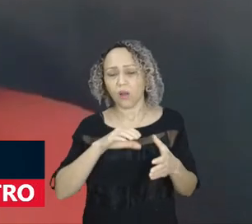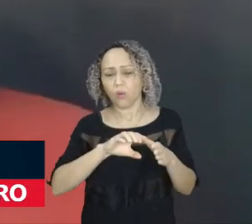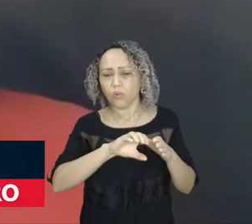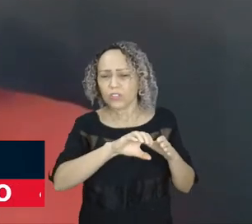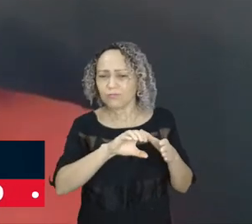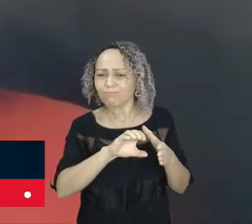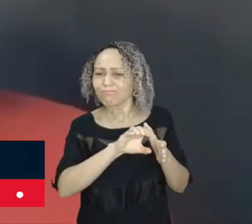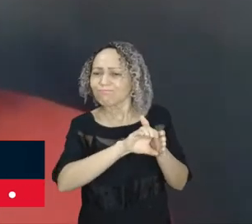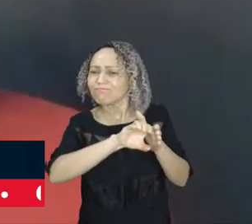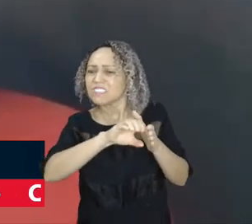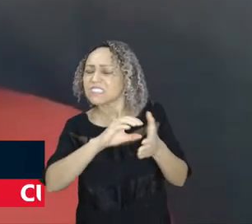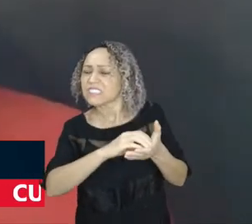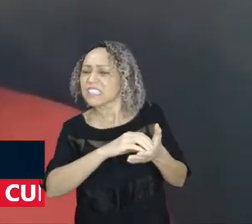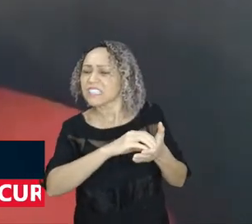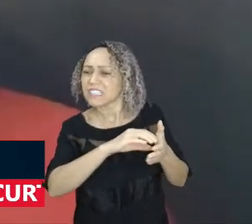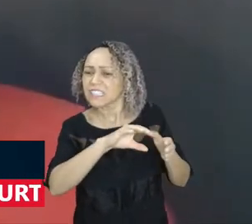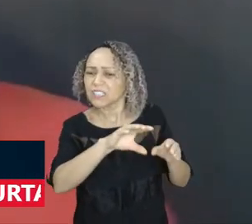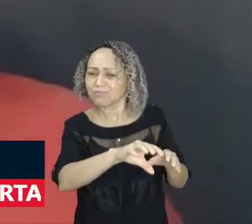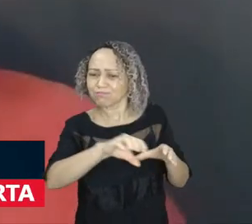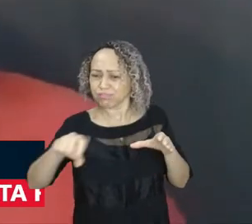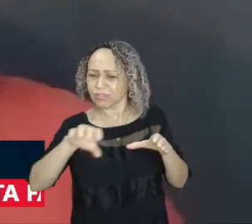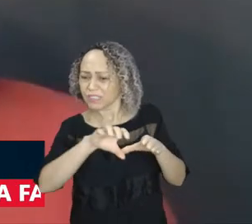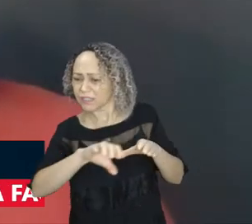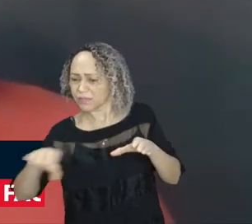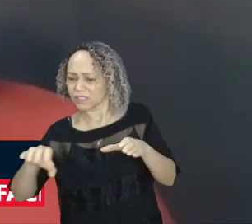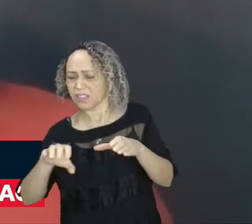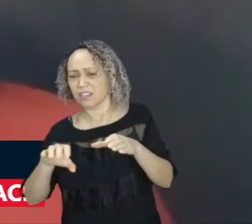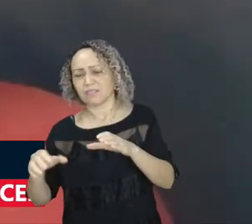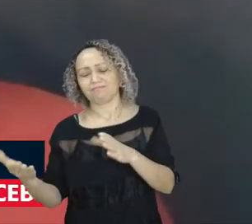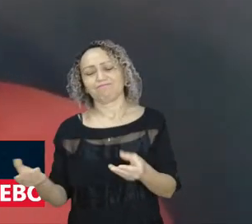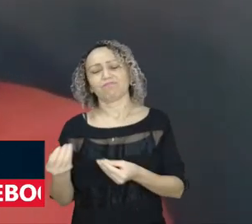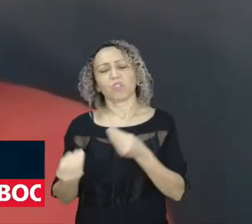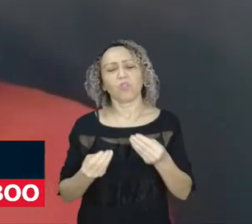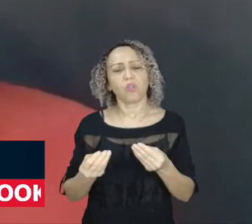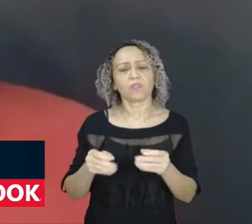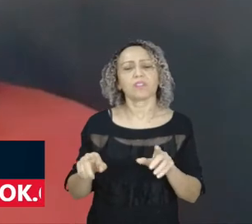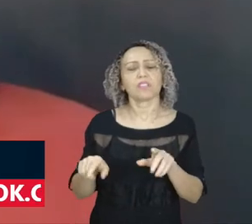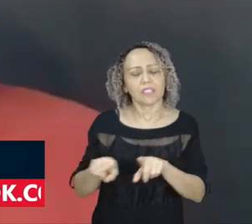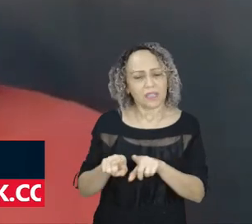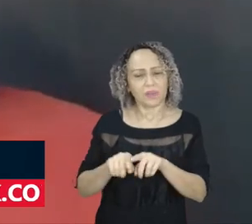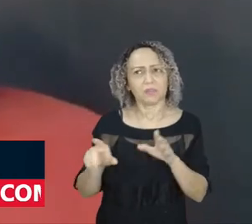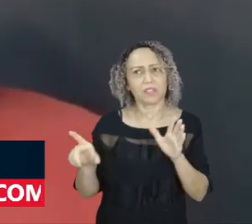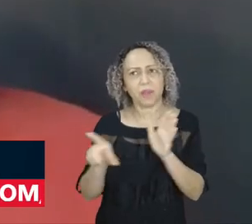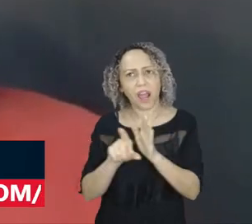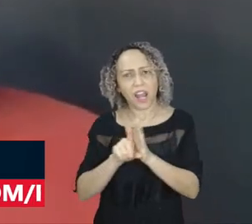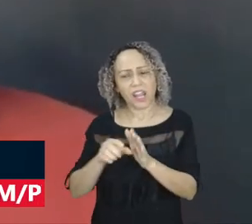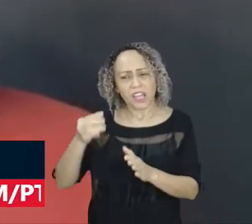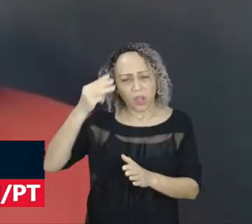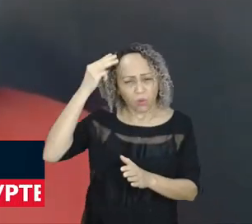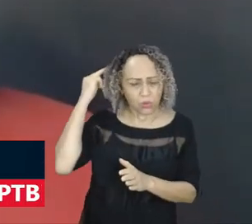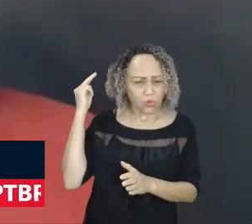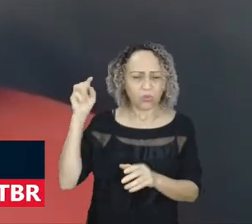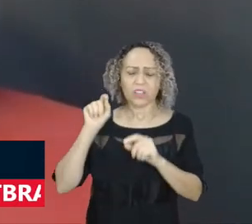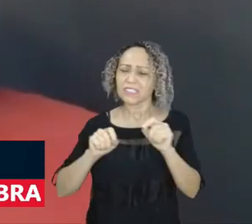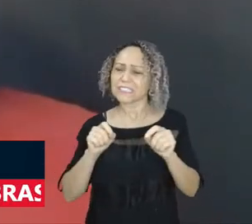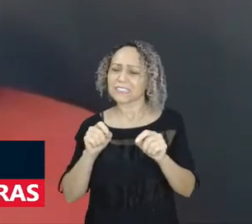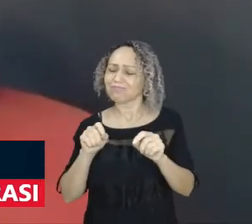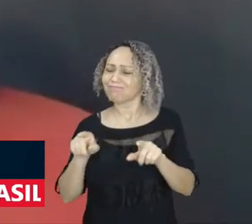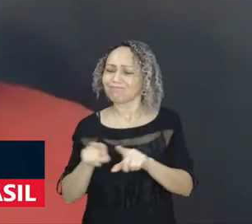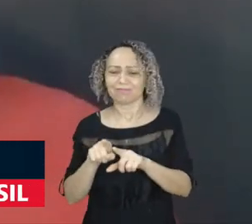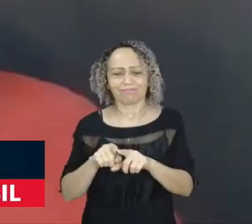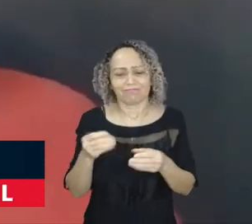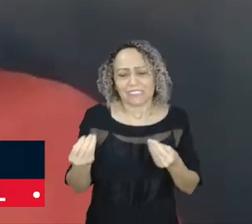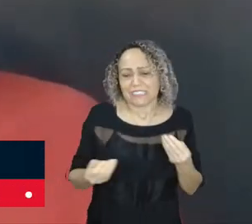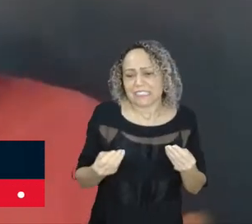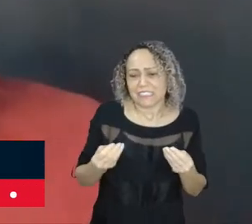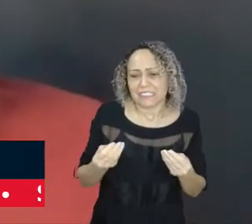protege a cultura tão devastada esses anos. Então, é muito preocupante, porque nós ganhamos uma batalha,